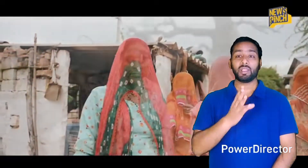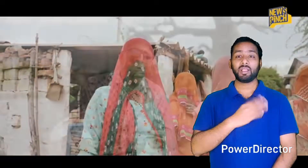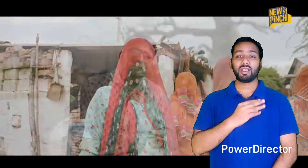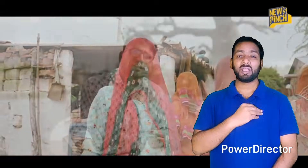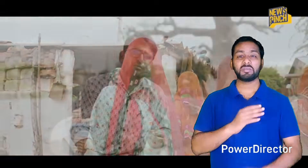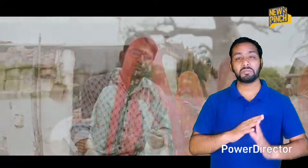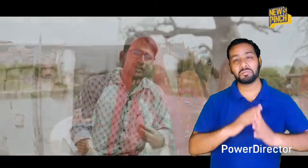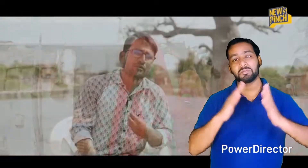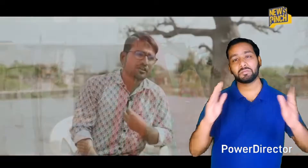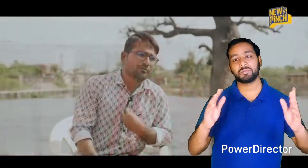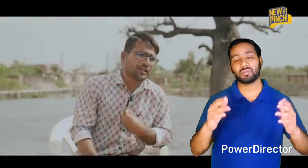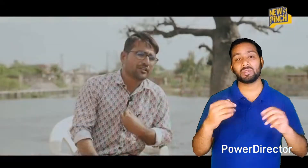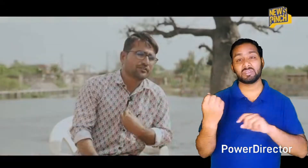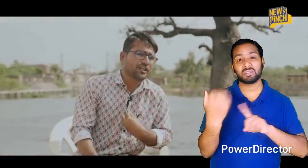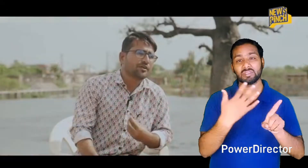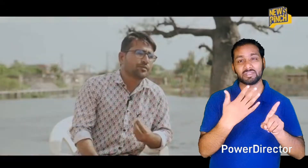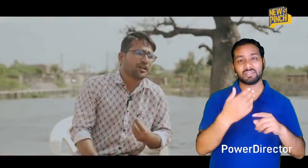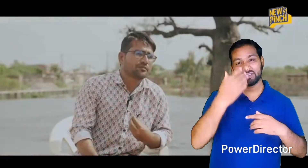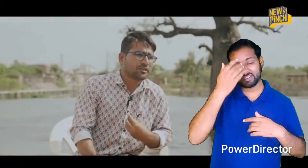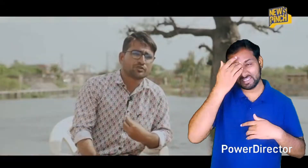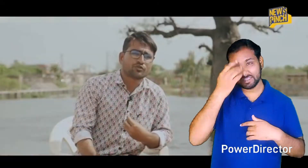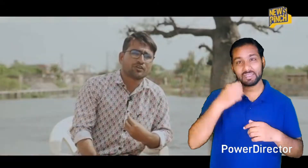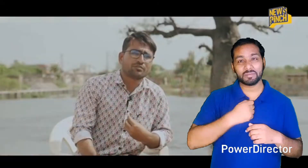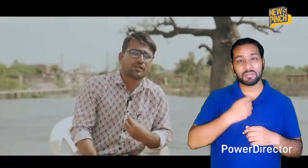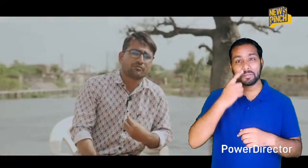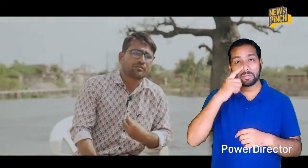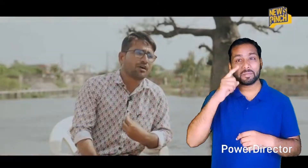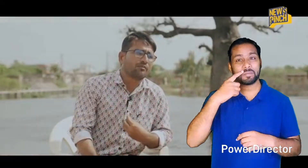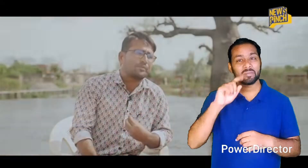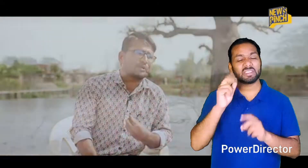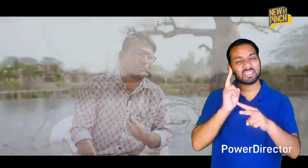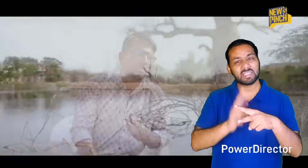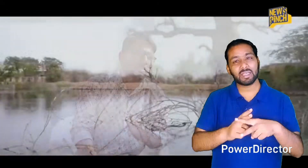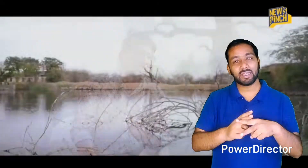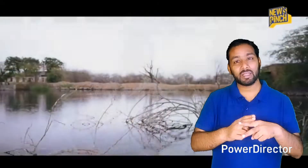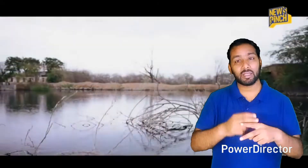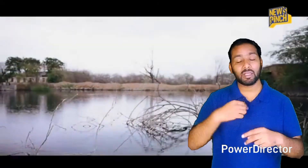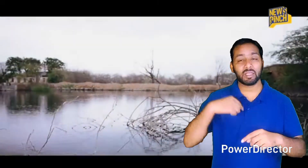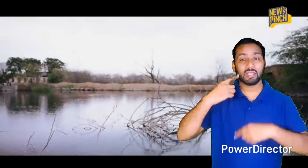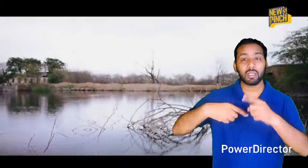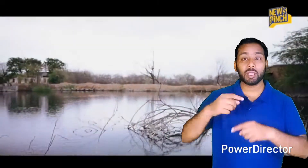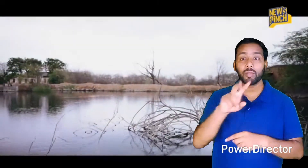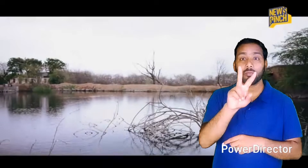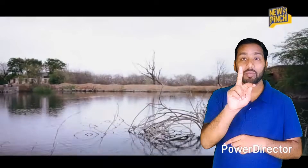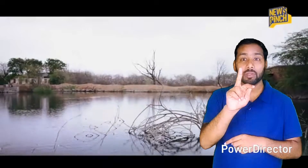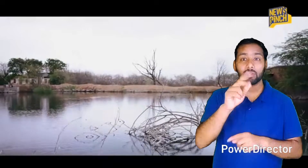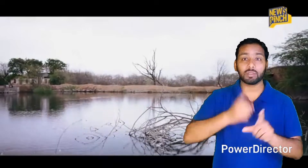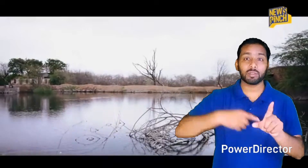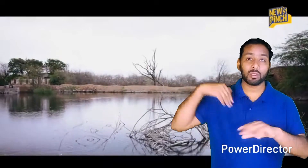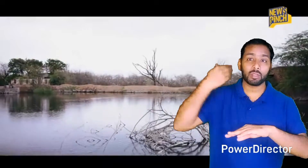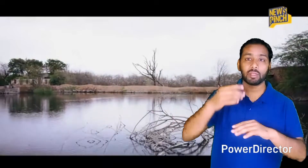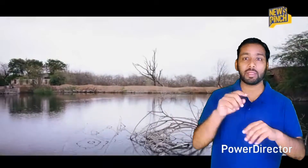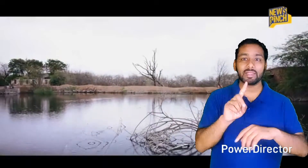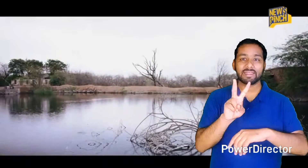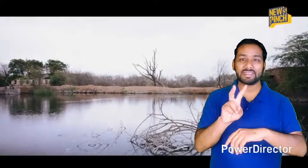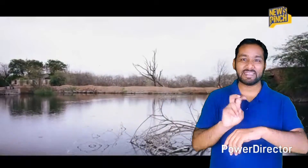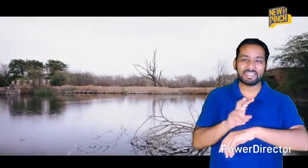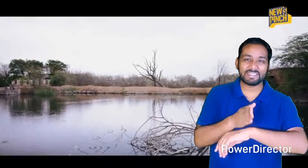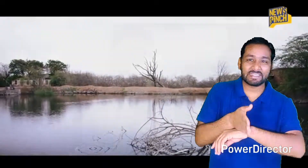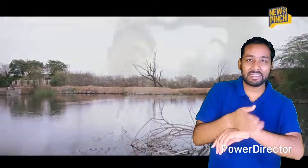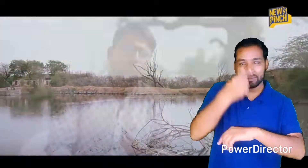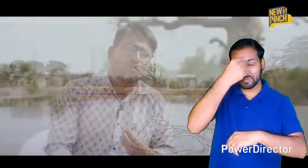डर इतना लग रहा है साहब कि 6 महीने मैंने ये जहर पिया है, मेरे बच्चों ने पिया, मेरे माँ बाप ने पिया। कैंसर आने में 20 साल लगता